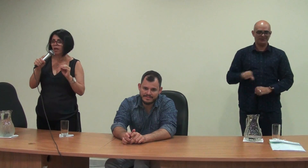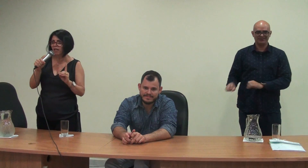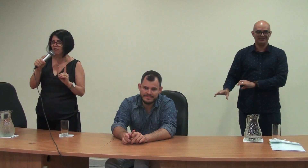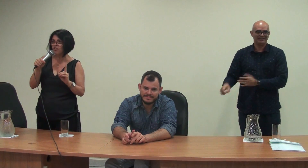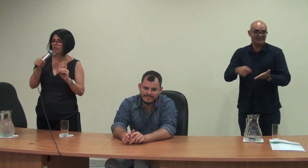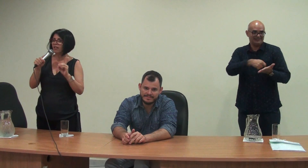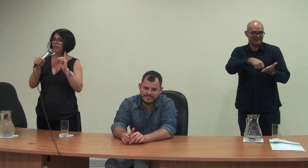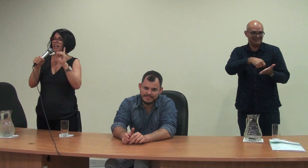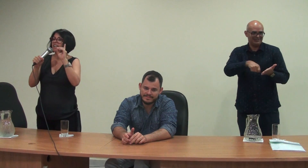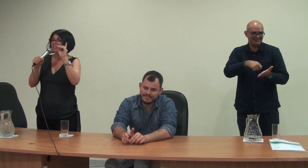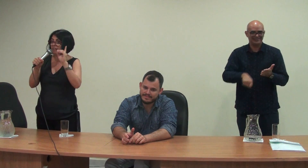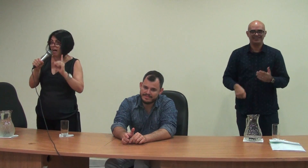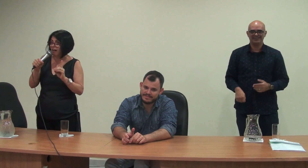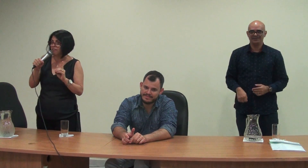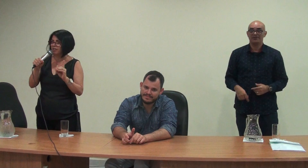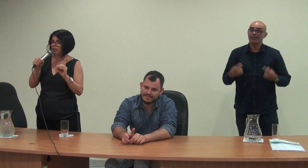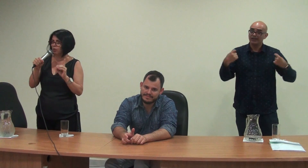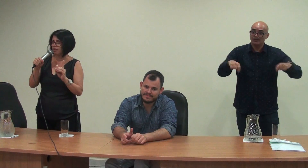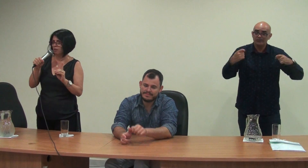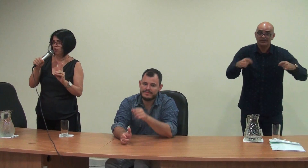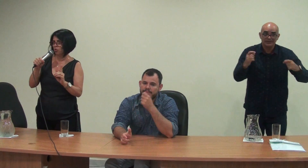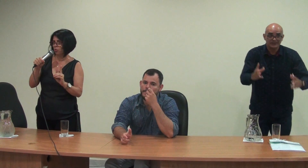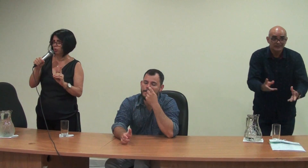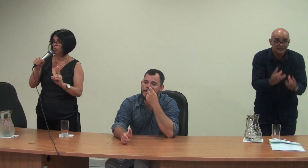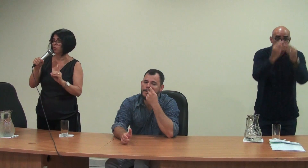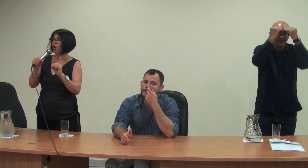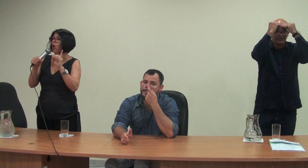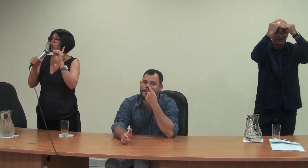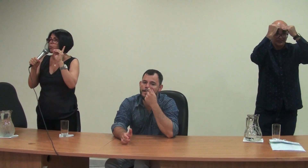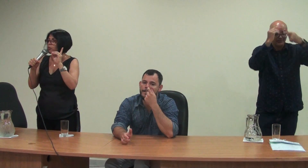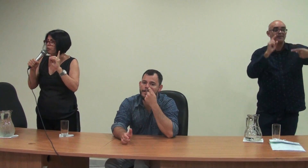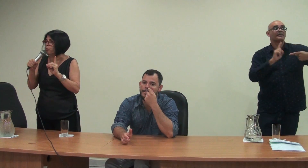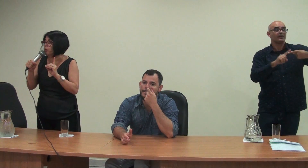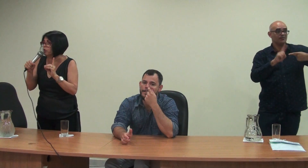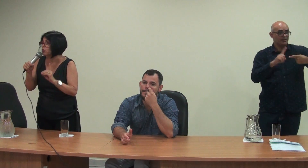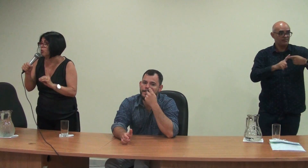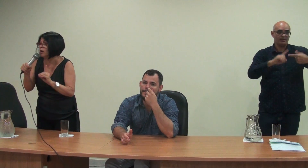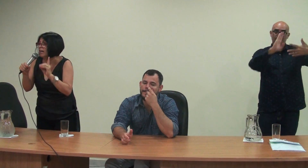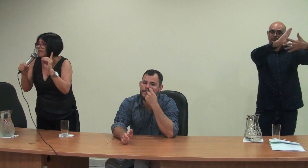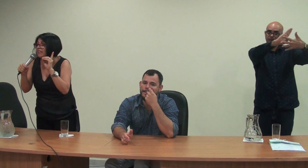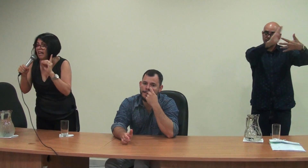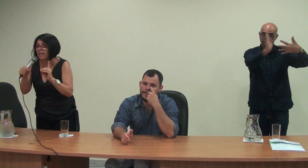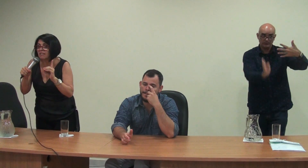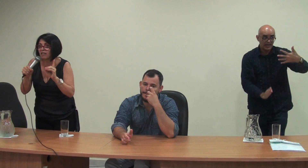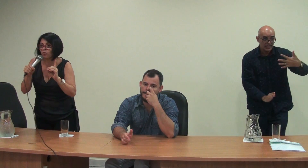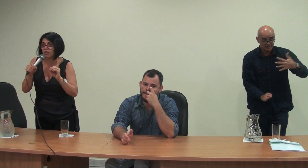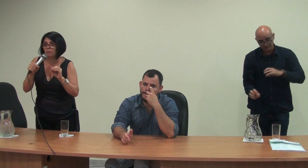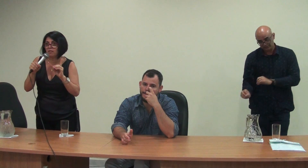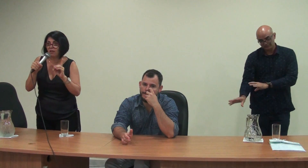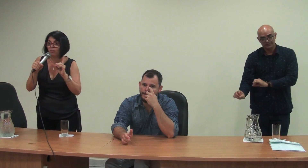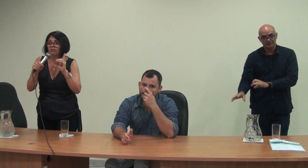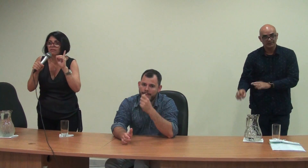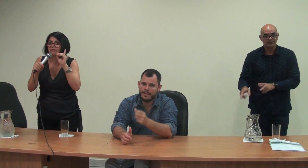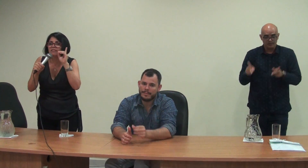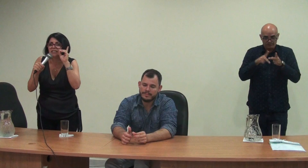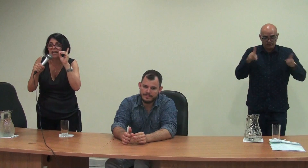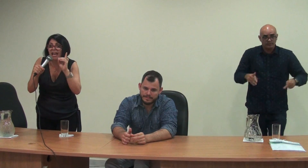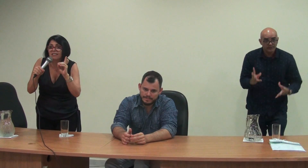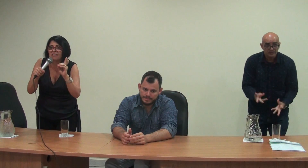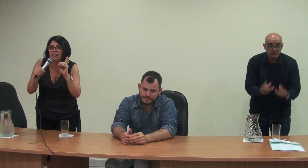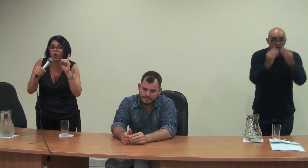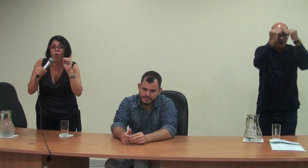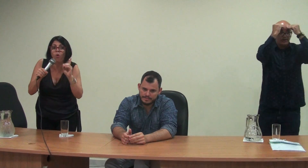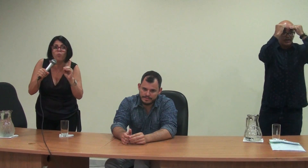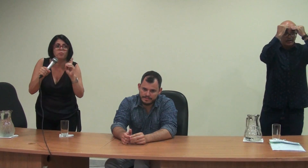Esse é o grande entrave da educação de surdos. O professor ter essa concepção,